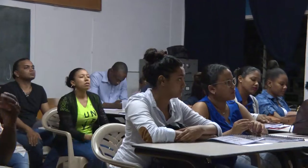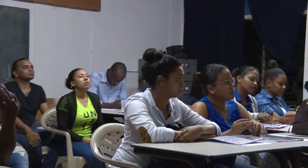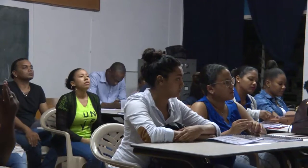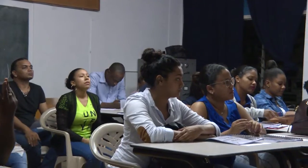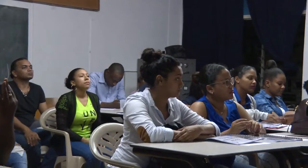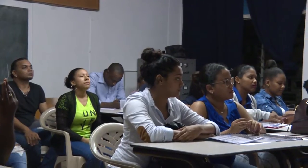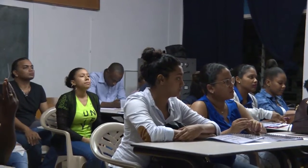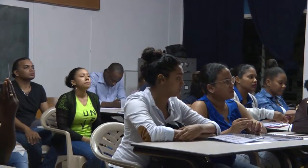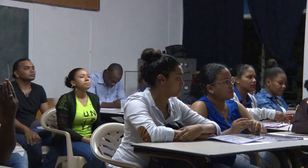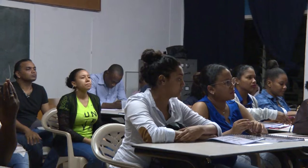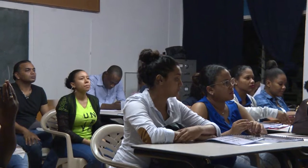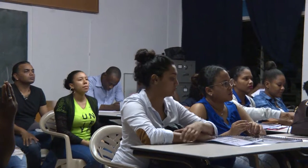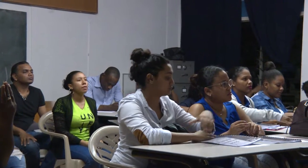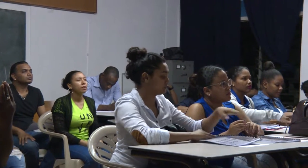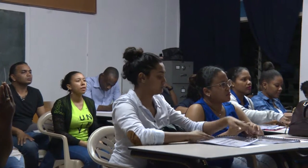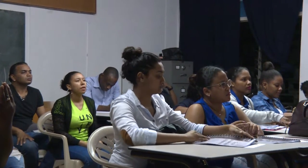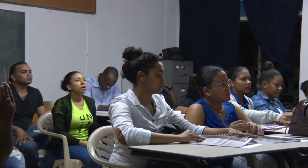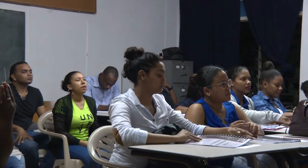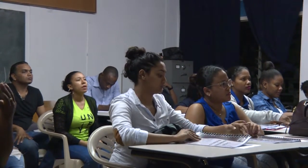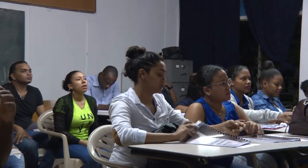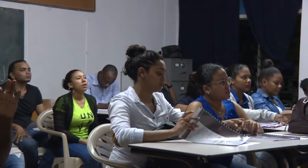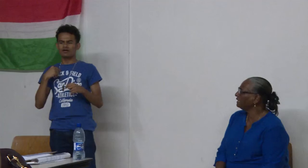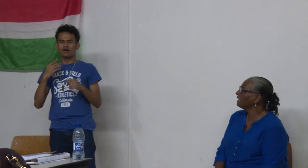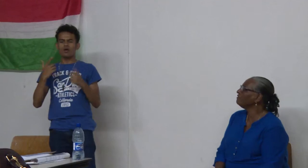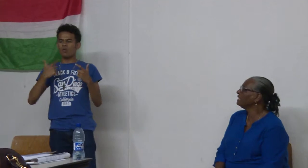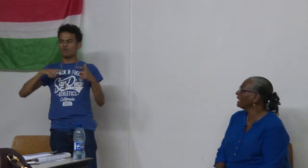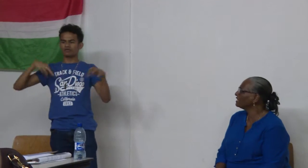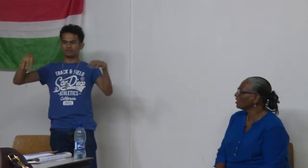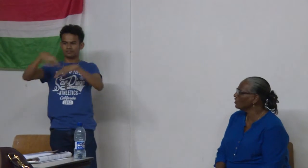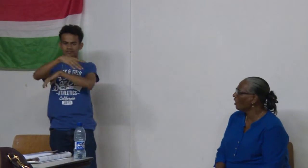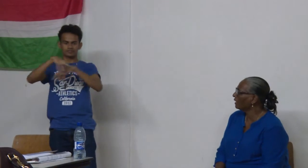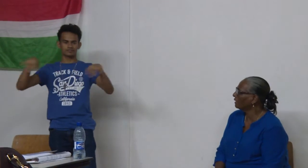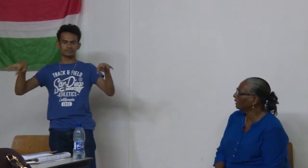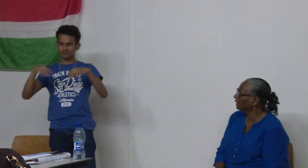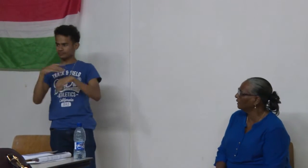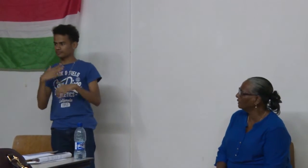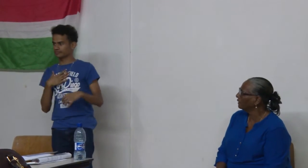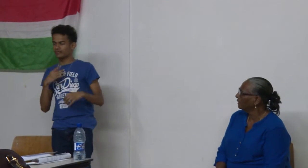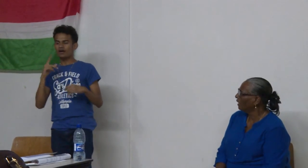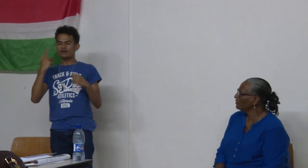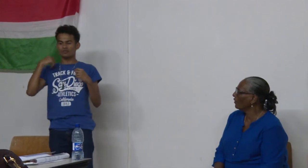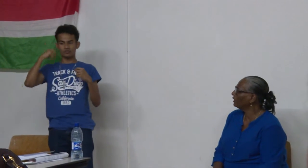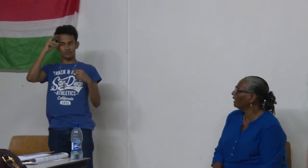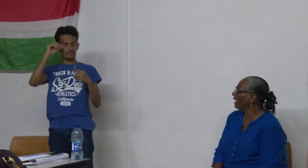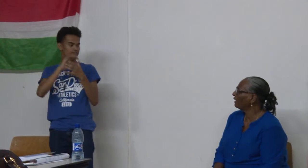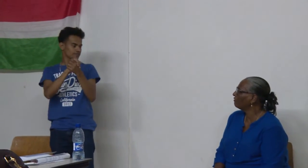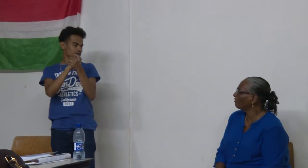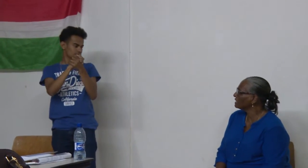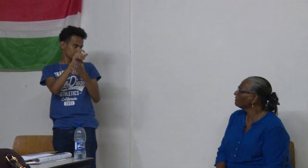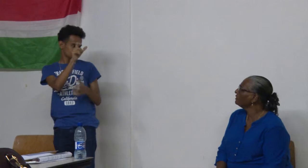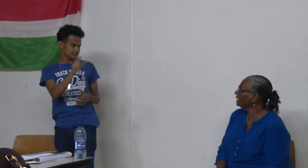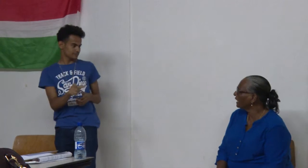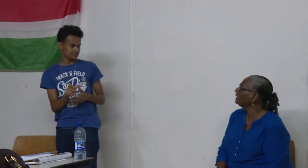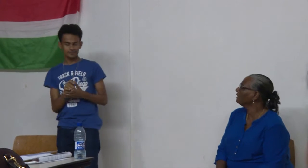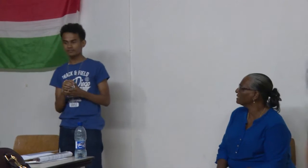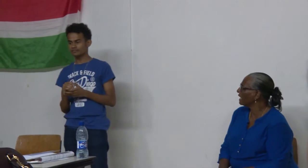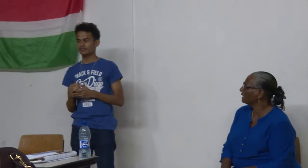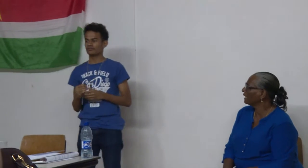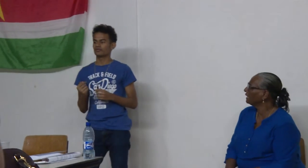En Wierin gaat over een doofgeboren jongeman, een Nigeriaanse jongeman. En hij vecht voor zijn positie binnen de samenleving. En toen we dat